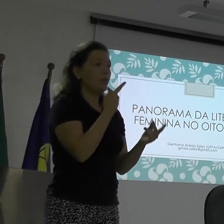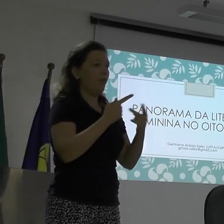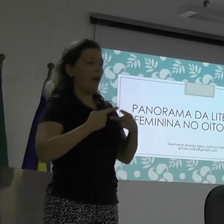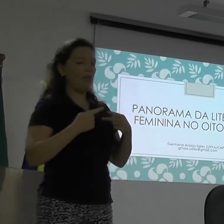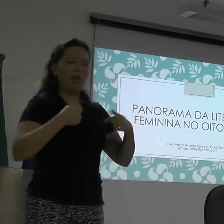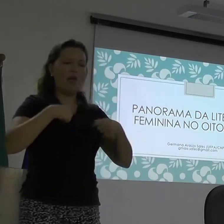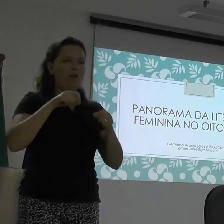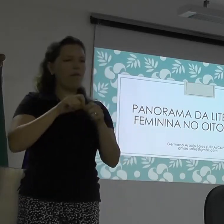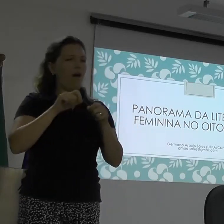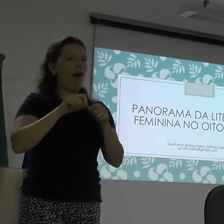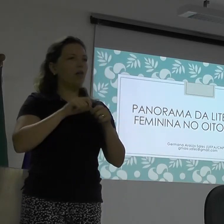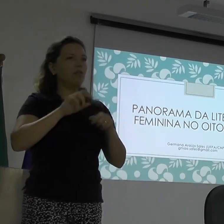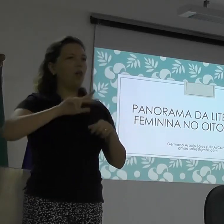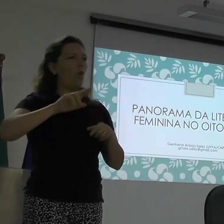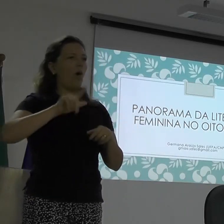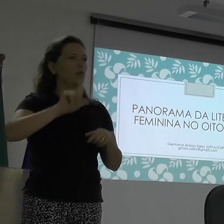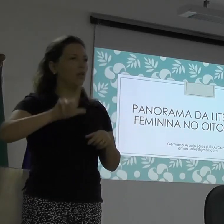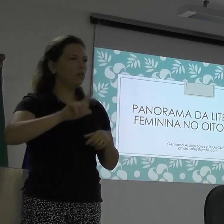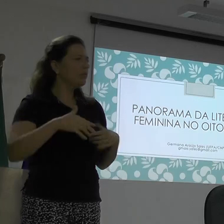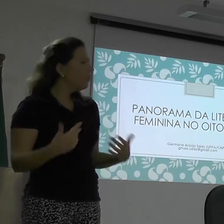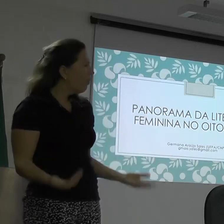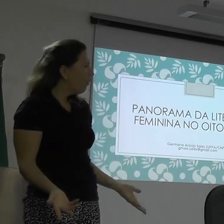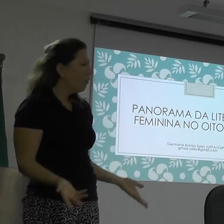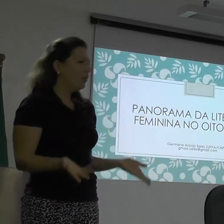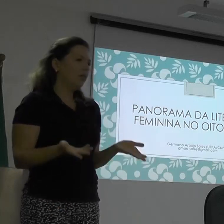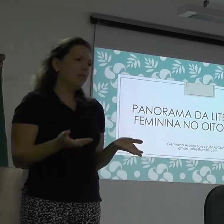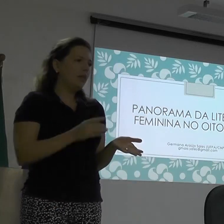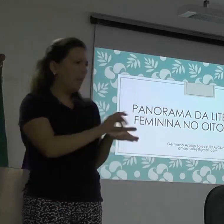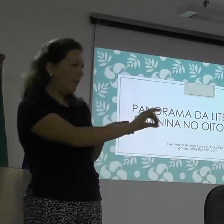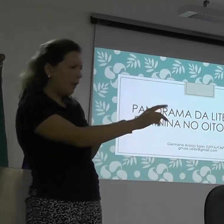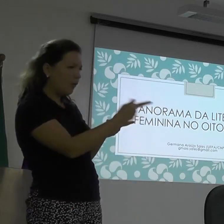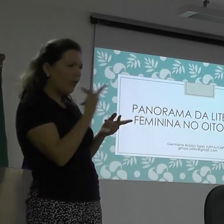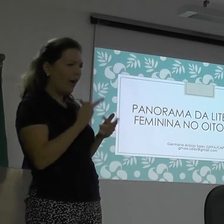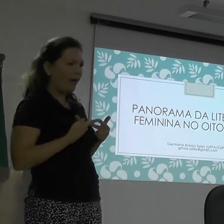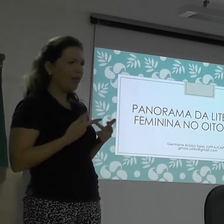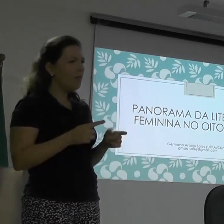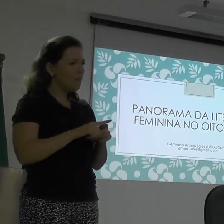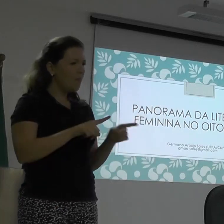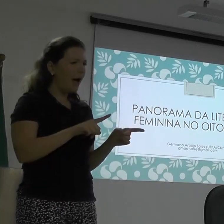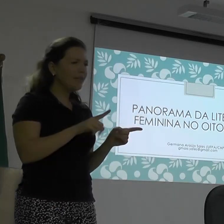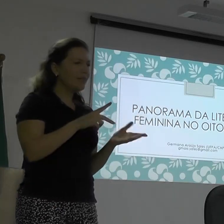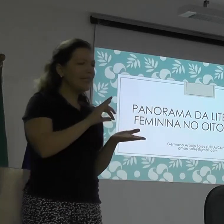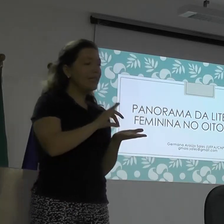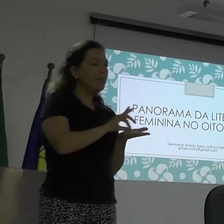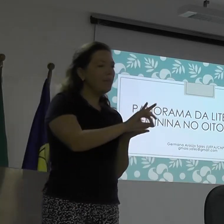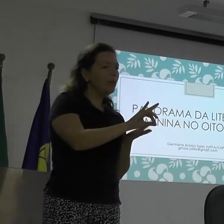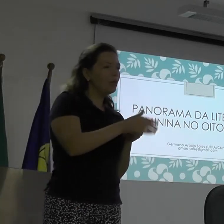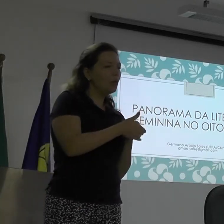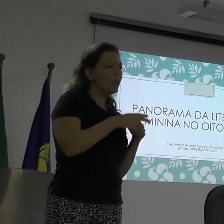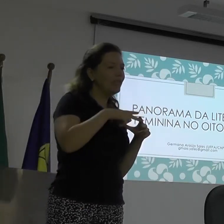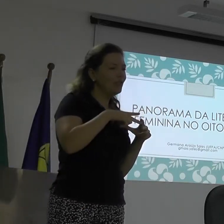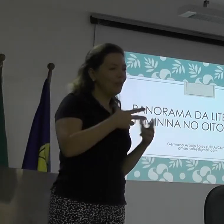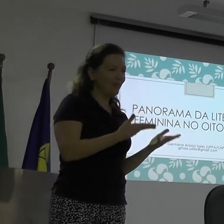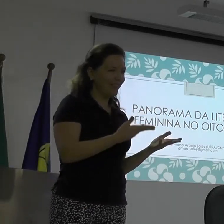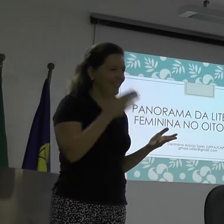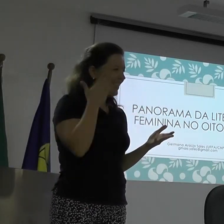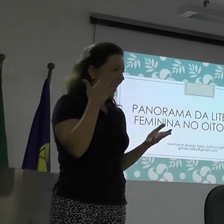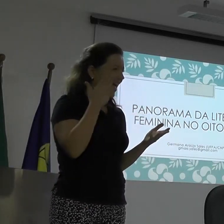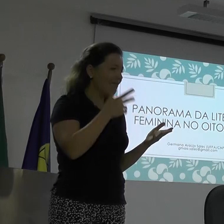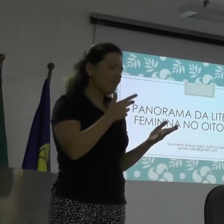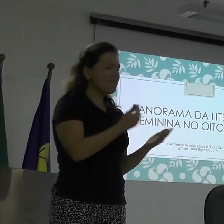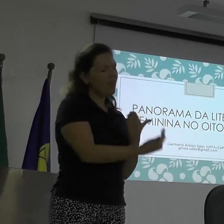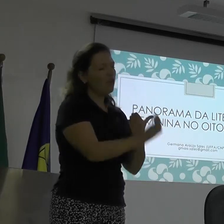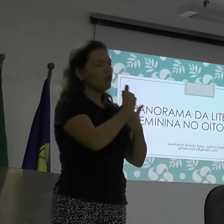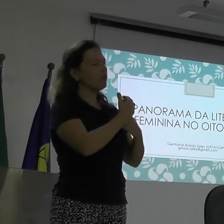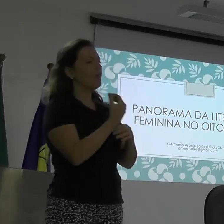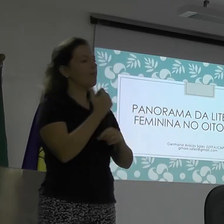literatura, né? Mas tudo bem, a gente vive também por causa dos inimigos íntimos, eles nos ajudam a nos fortalecer e a ser